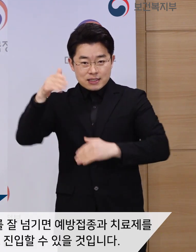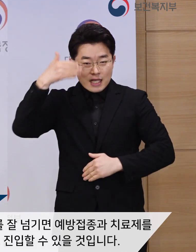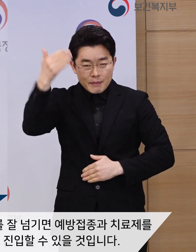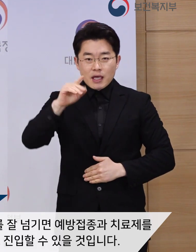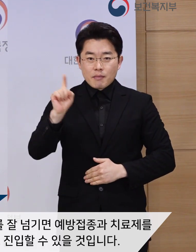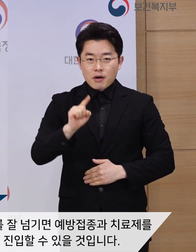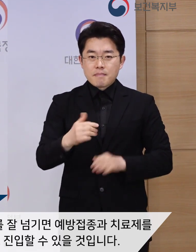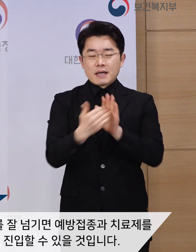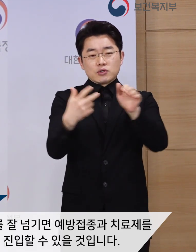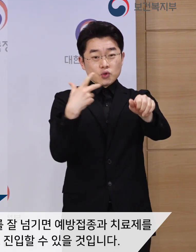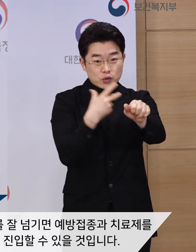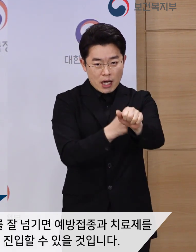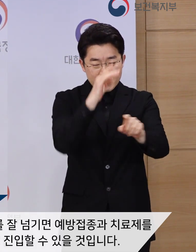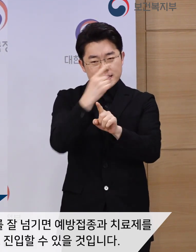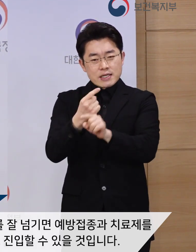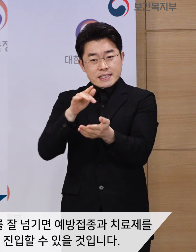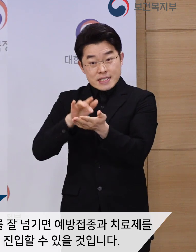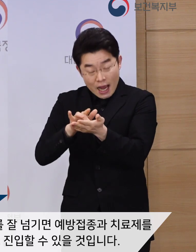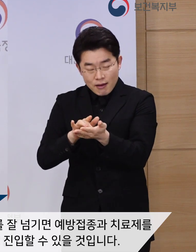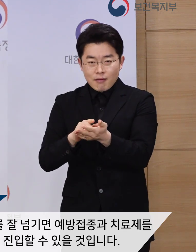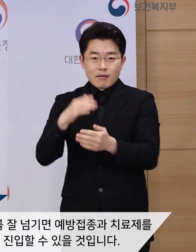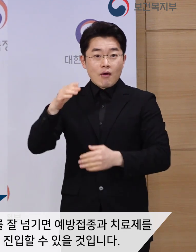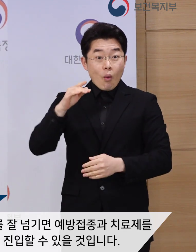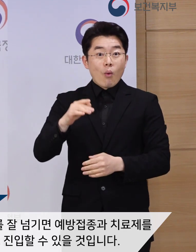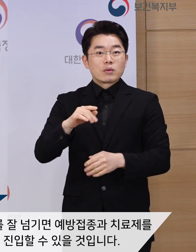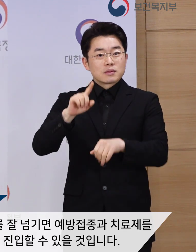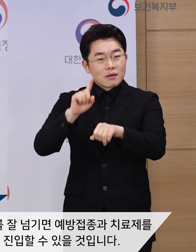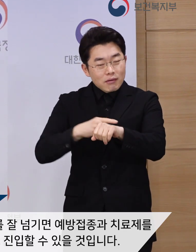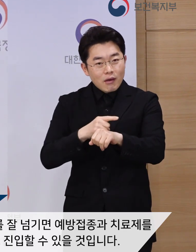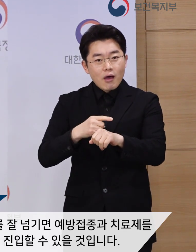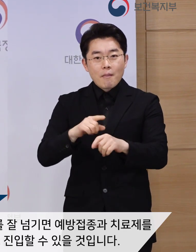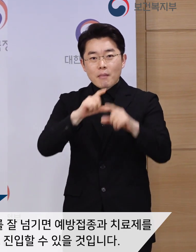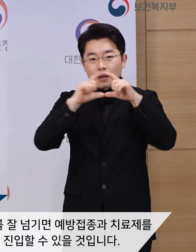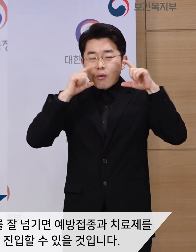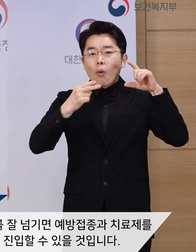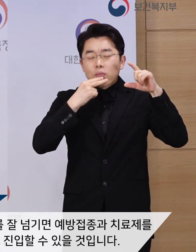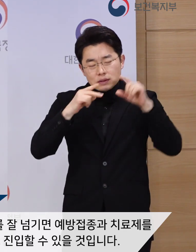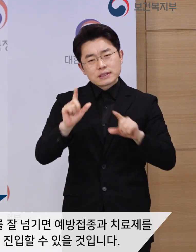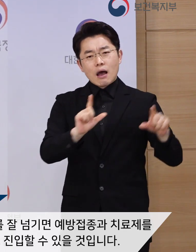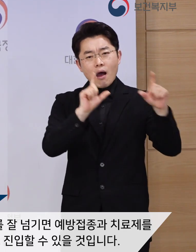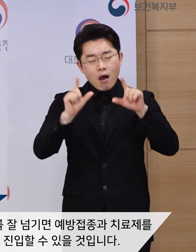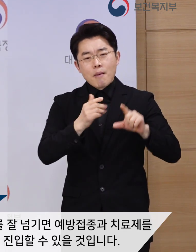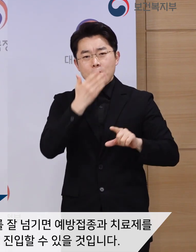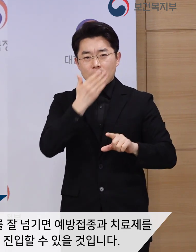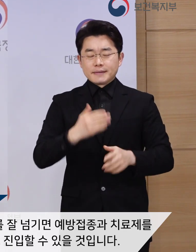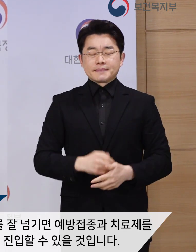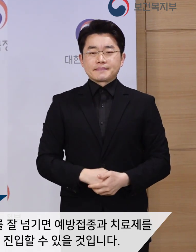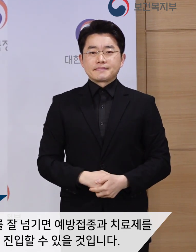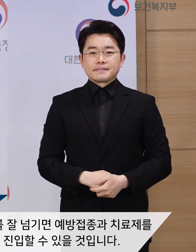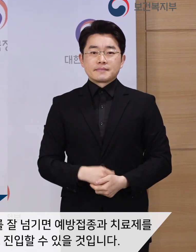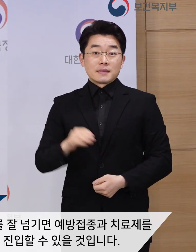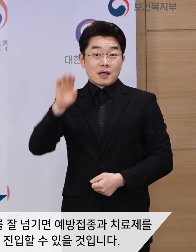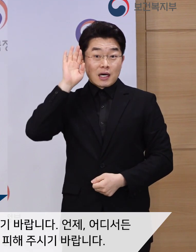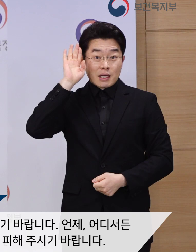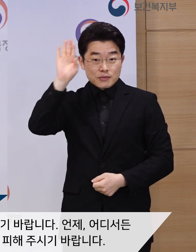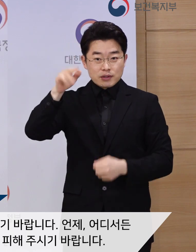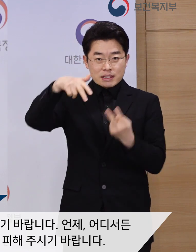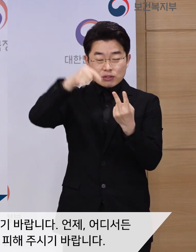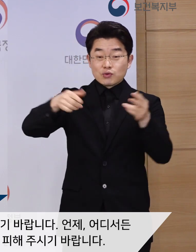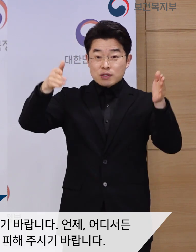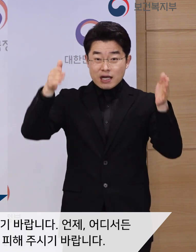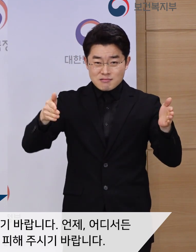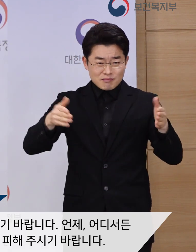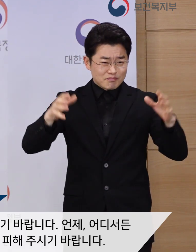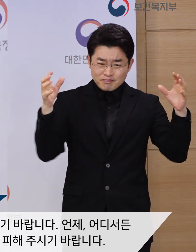예방접종과 치료제를 활용하여 소중한 일상을 조금씩 회복하는 단계로 진입할 수 있을 것입니다.